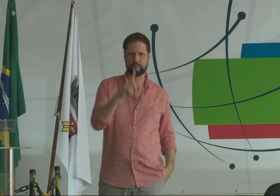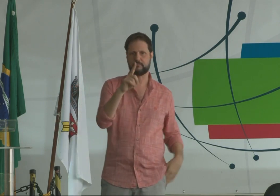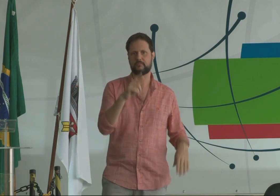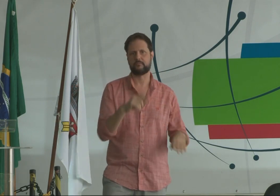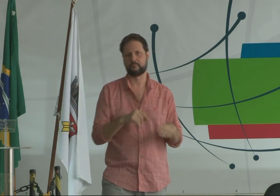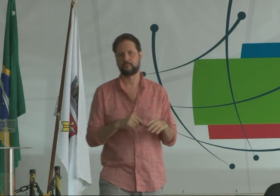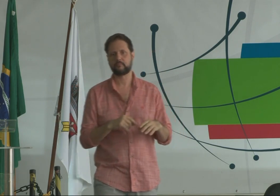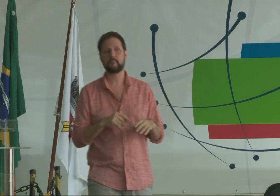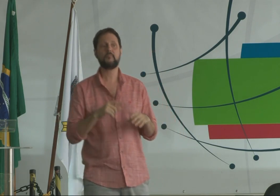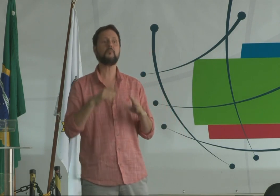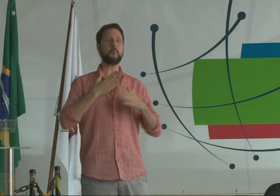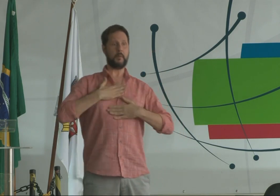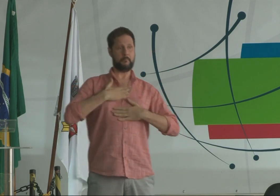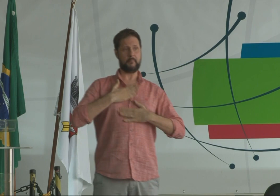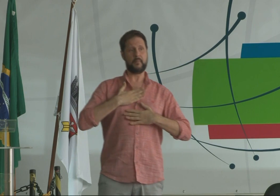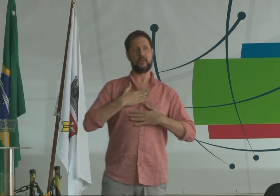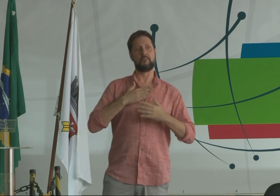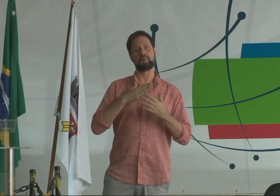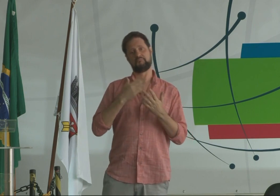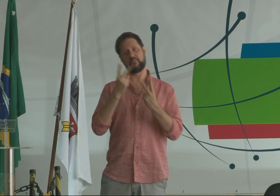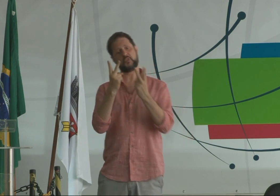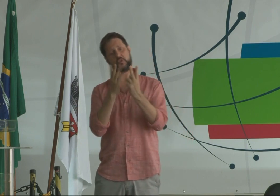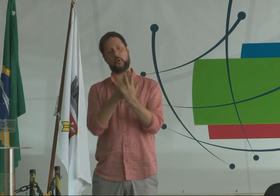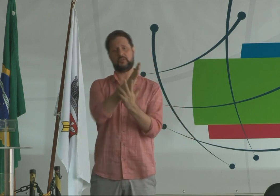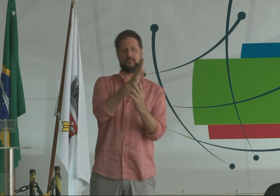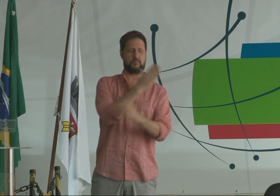comunicação para que eu pudesse interpretar aquele espaço. e,